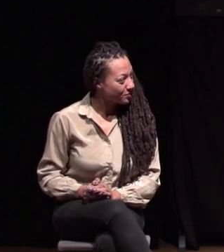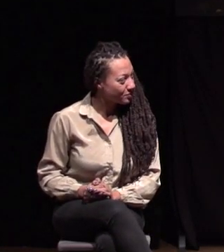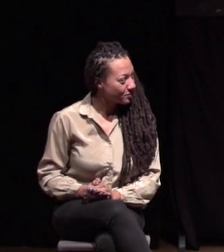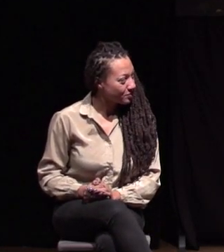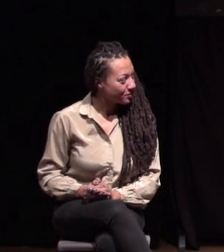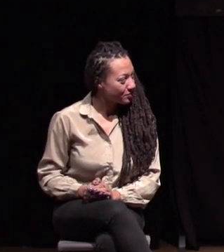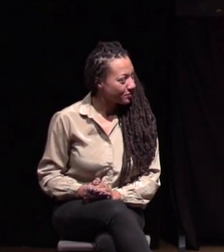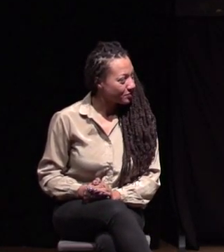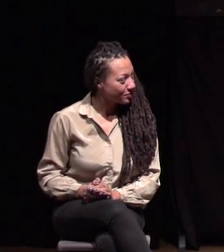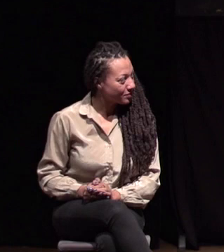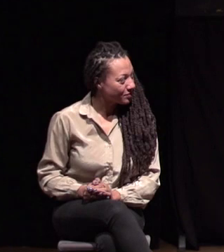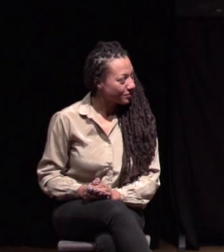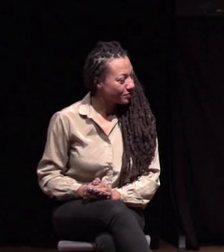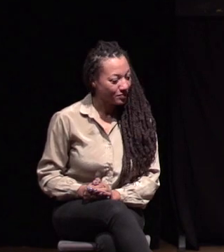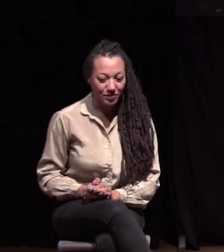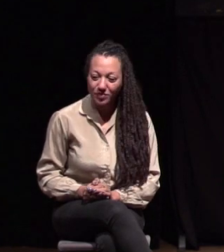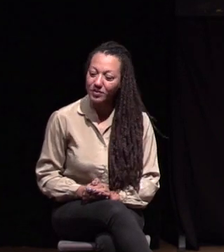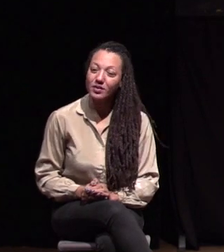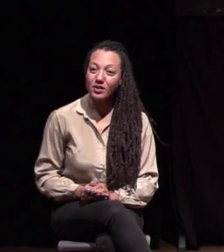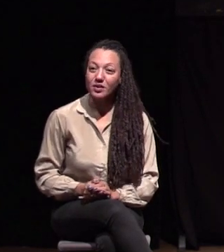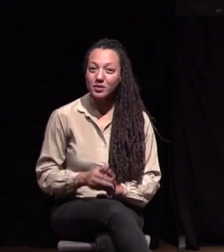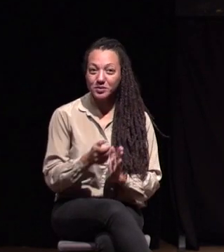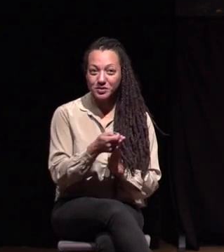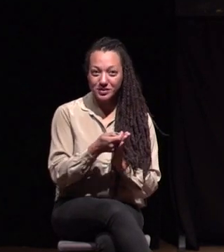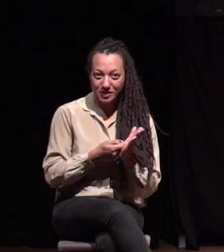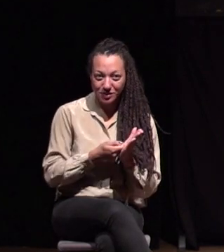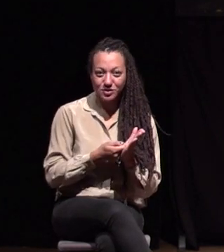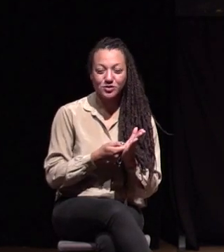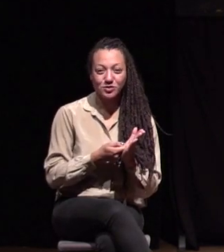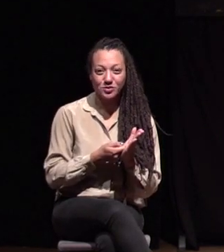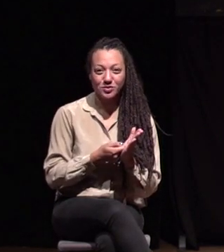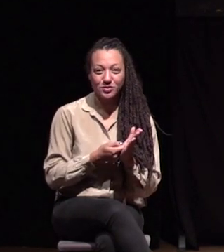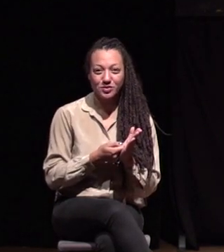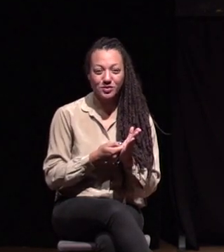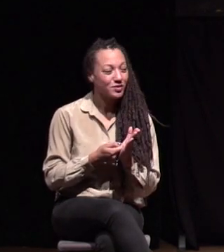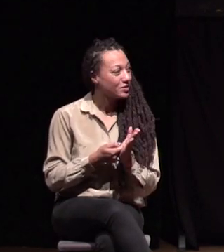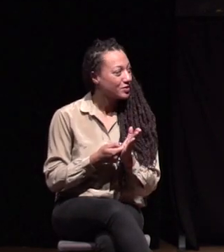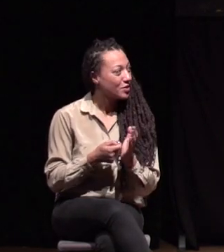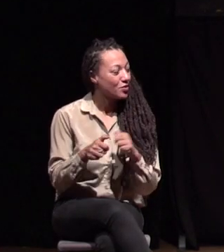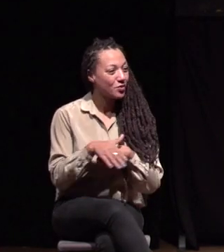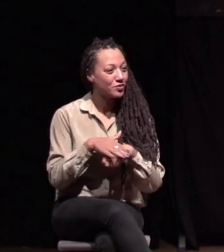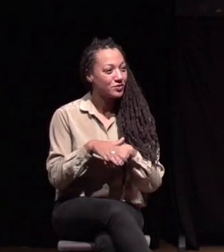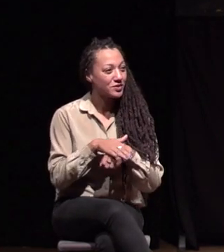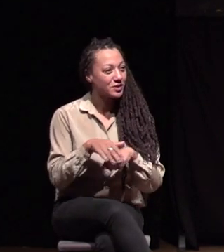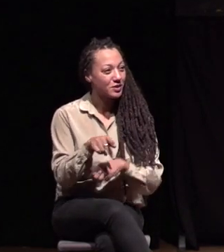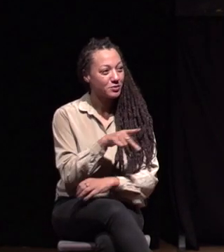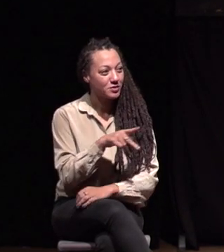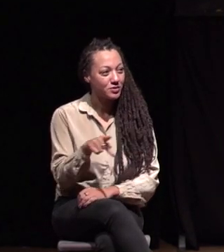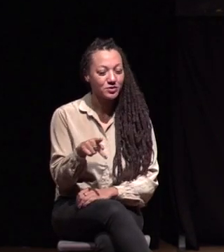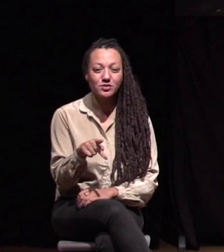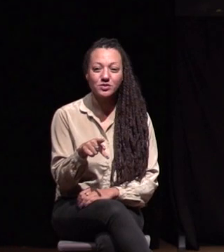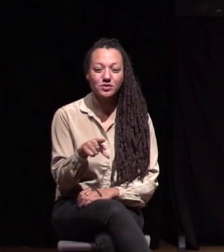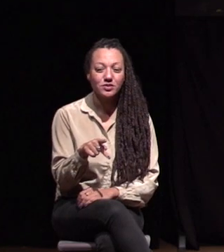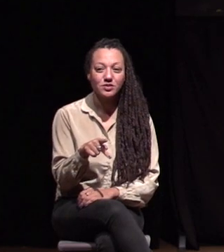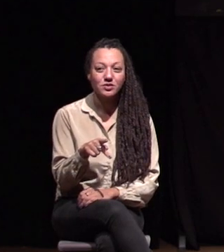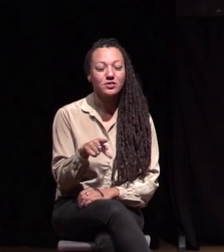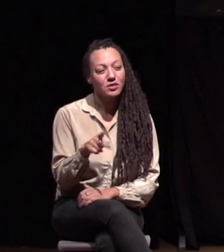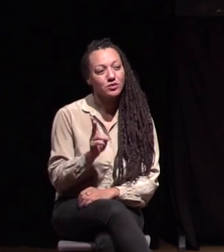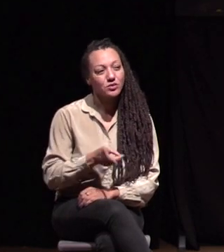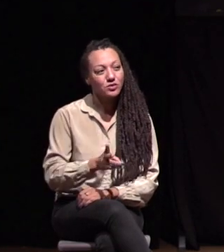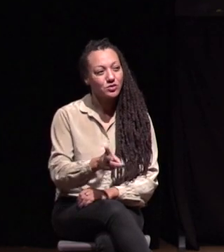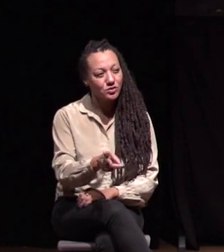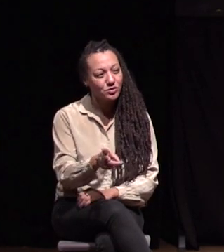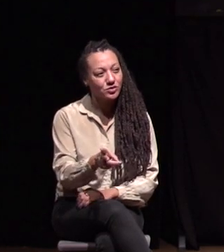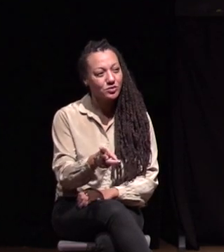Na verdade, eu gostaria de reconhecer que esse texto nasceu de uma colaboração que eu tive com a professora Vera Palabin, que foi e continua